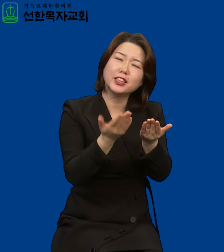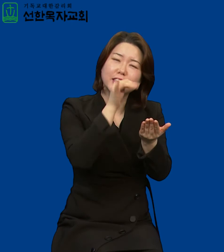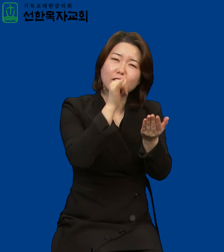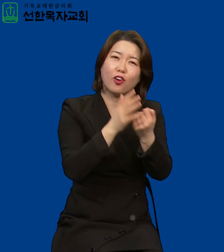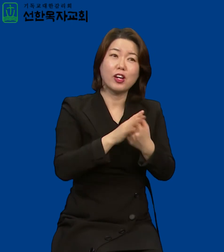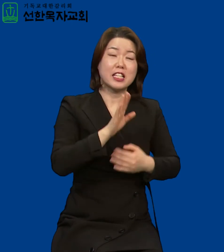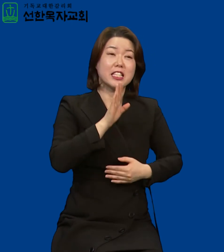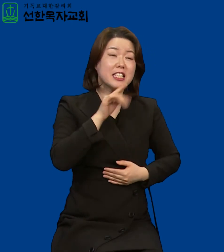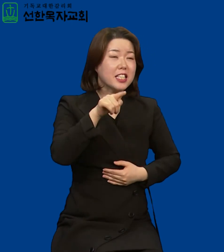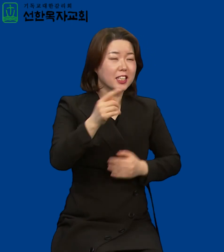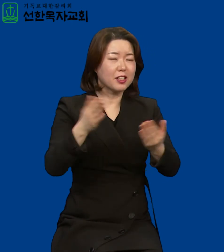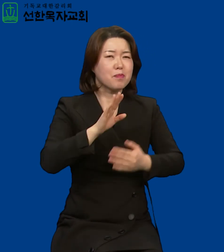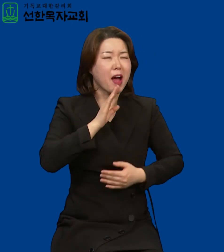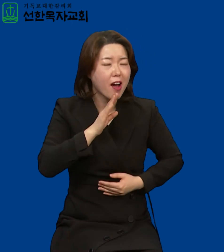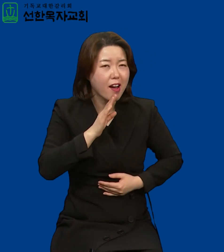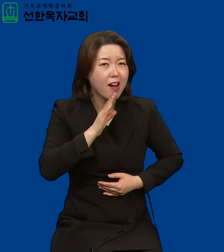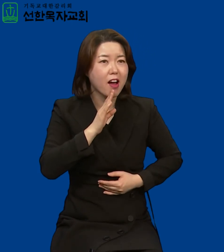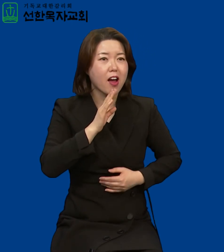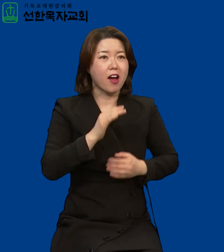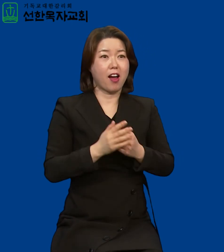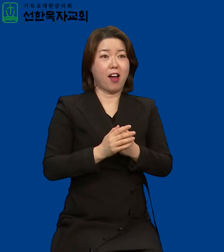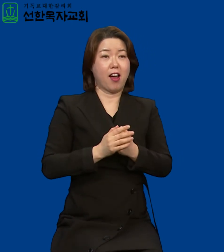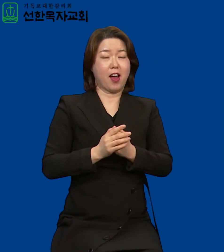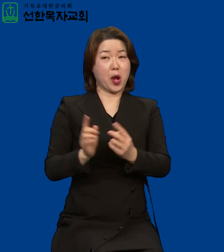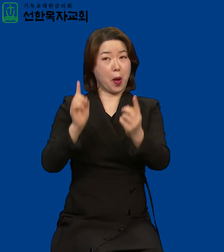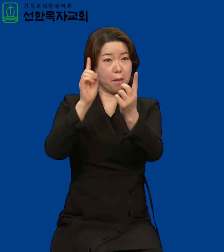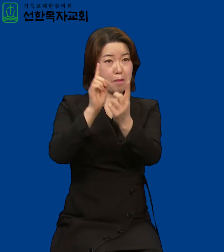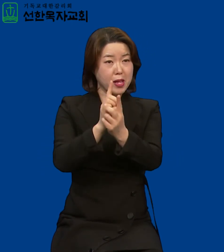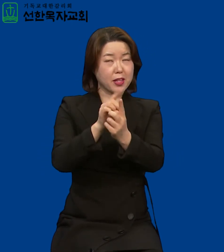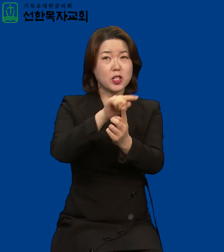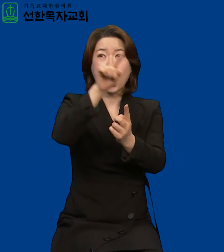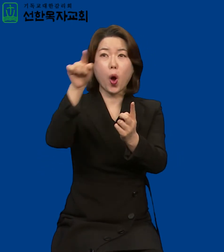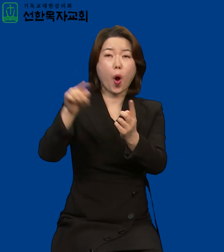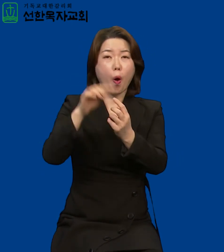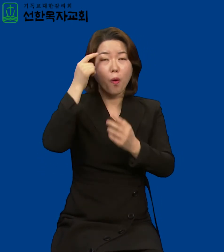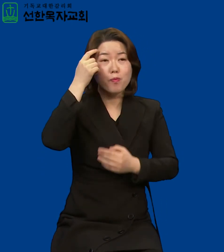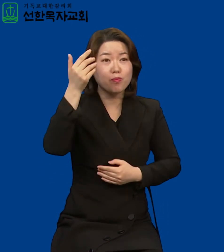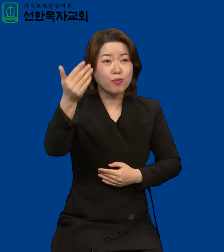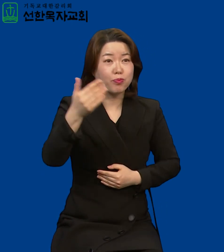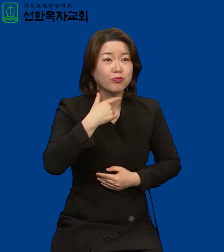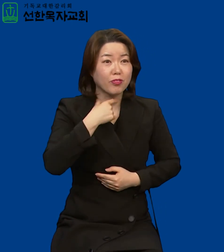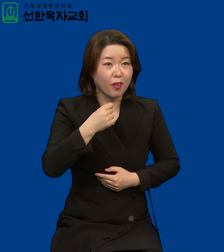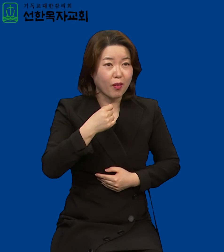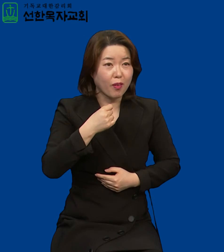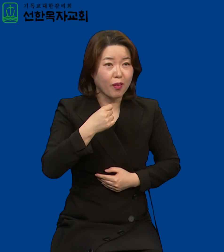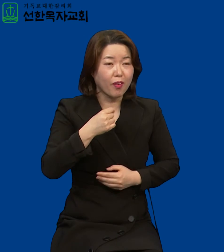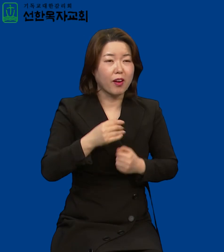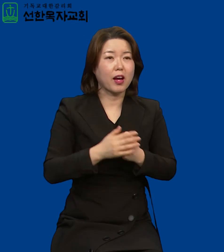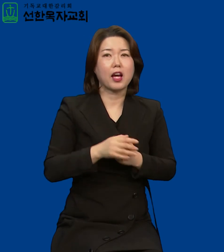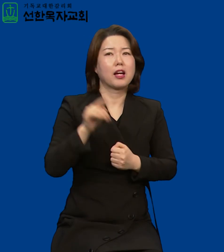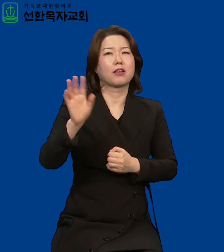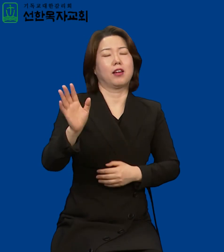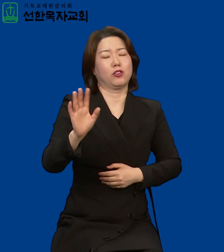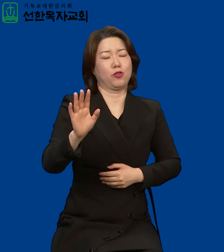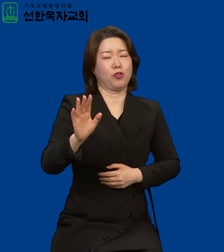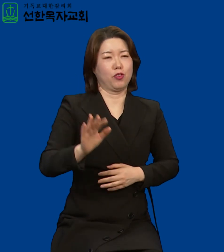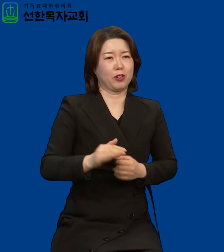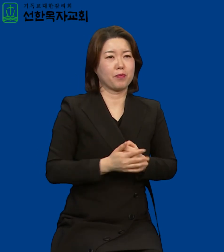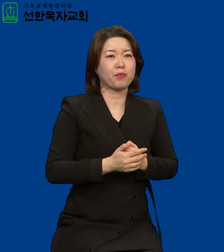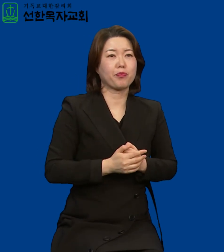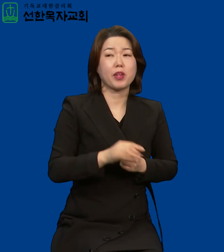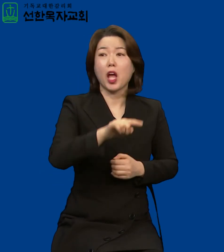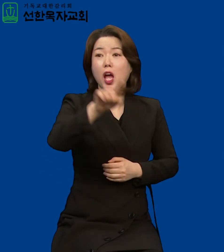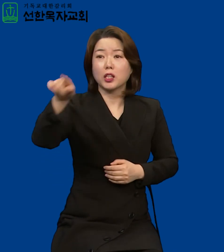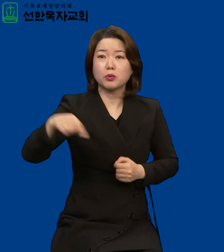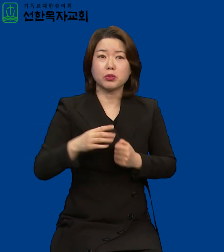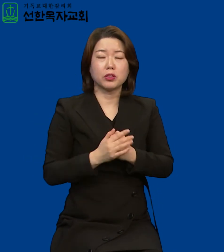정말 이런 일이 있었나요? 우리가 그분에게 찾아가서 물을 게 아니고